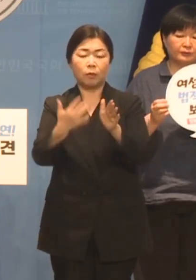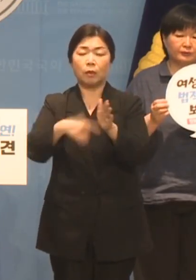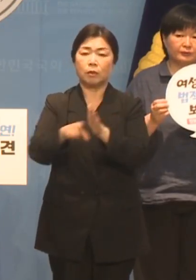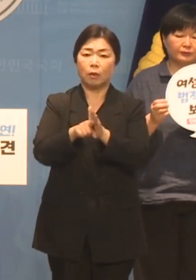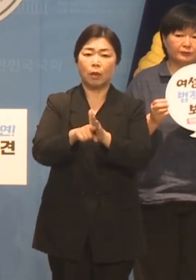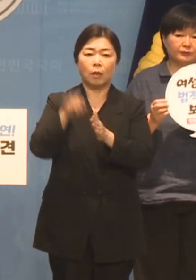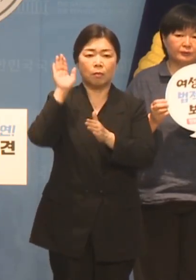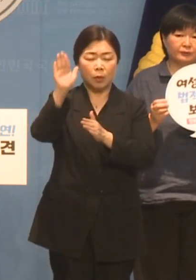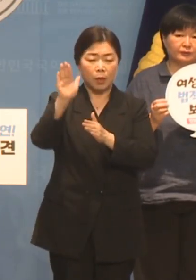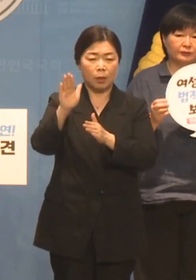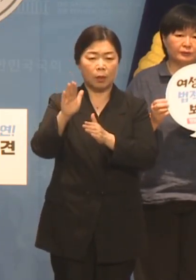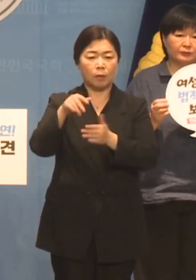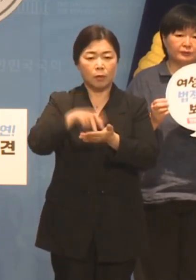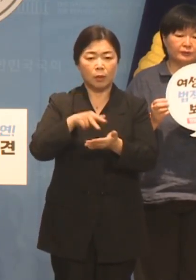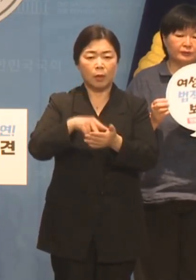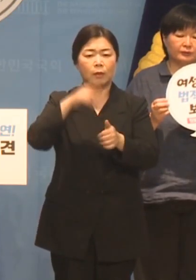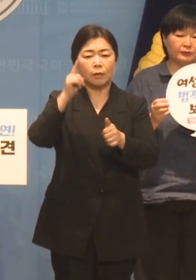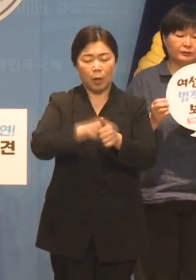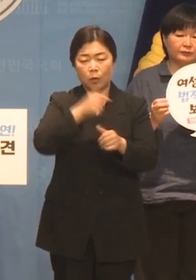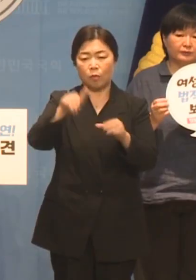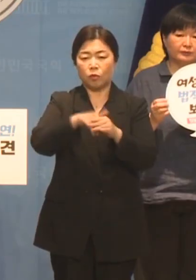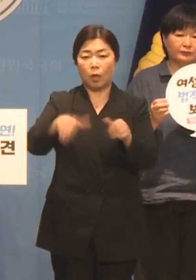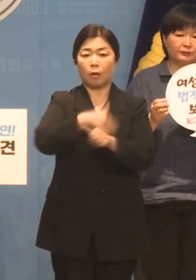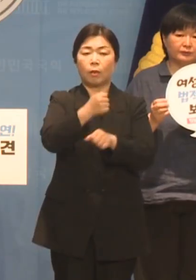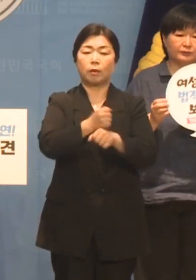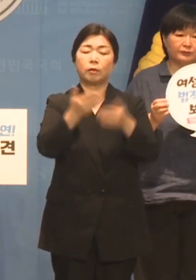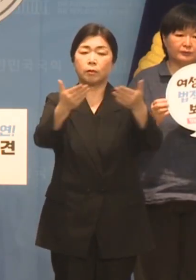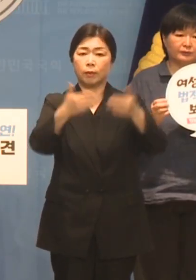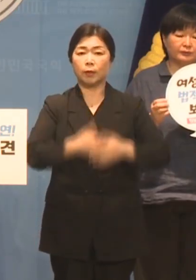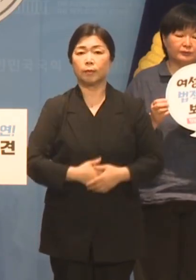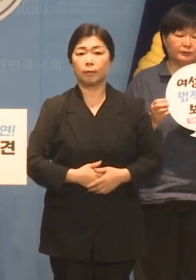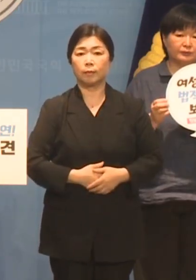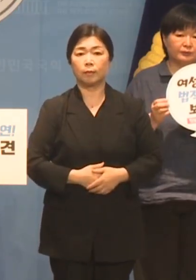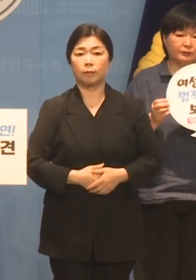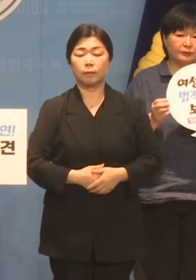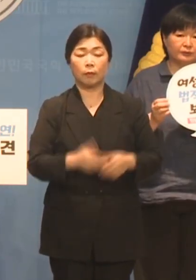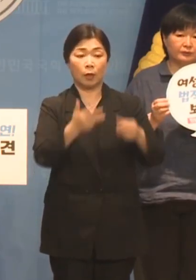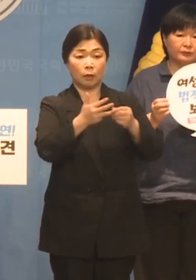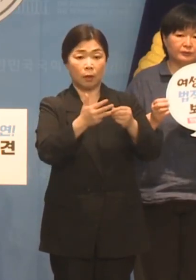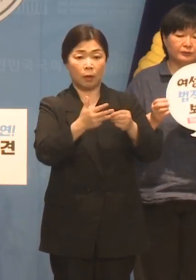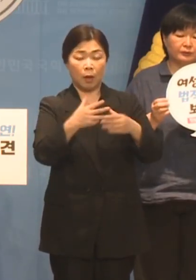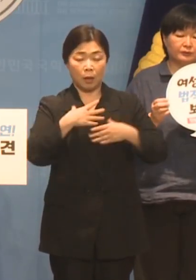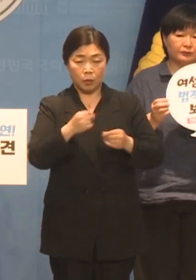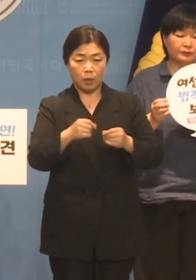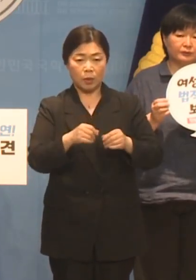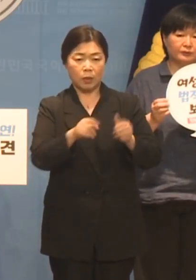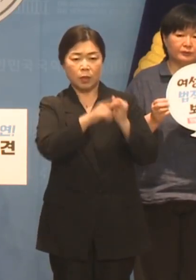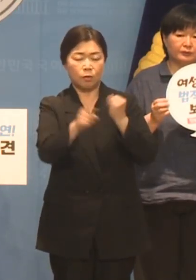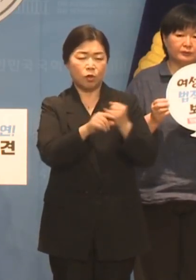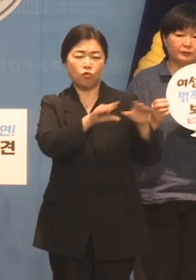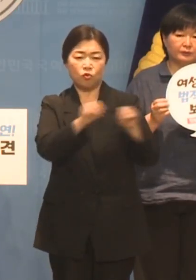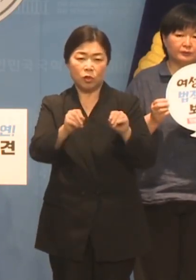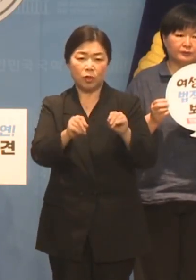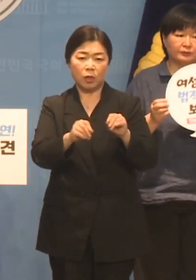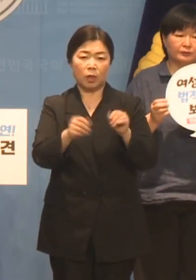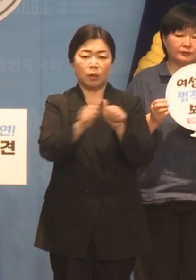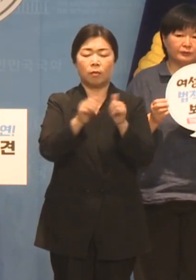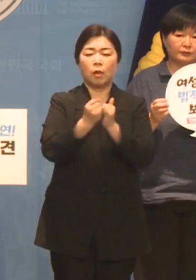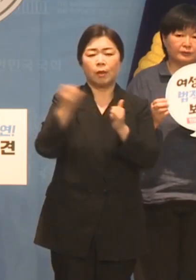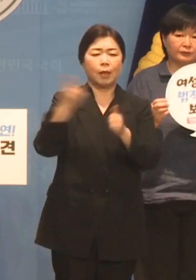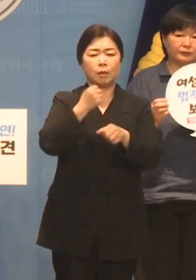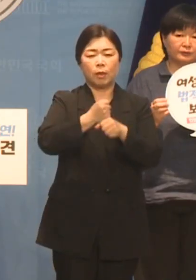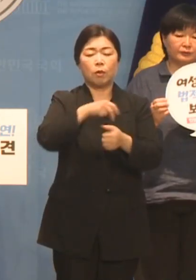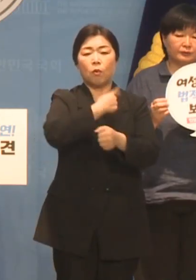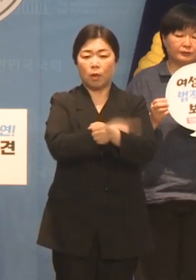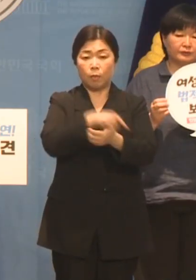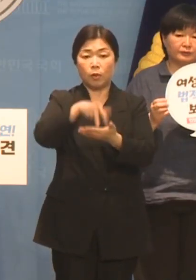받아들이도록 만들겠습니다. 여덟째, 안전한 임신 중지와 성재생산 권리를 보장하겠습니다.